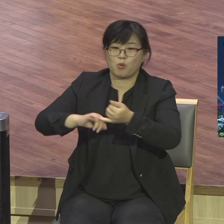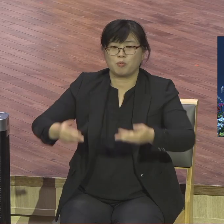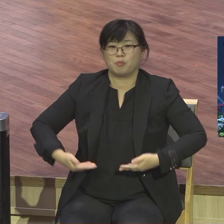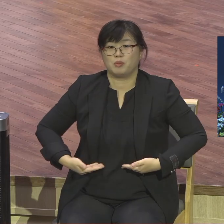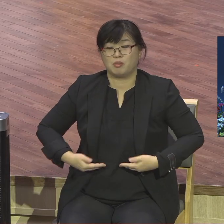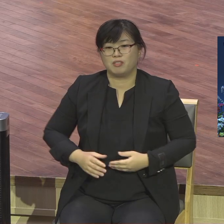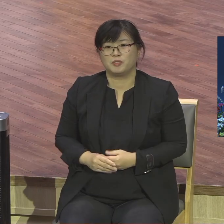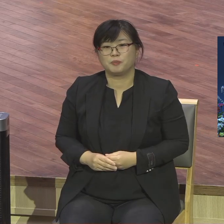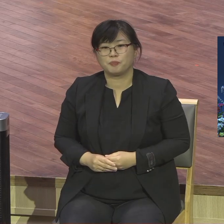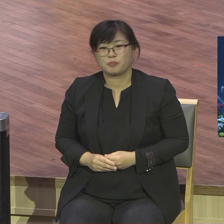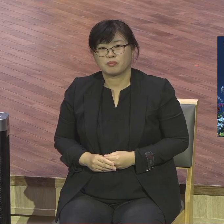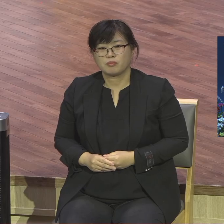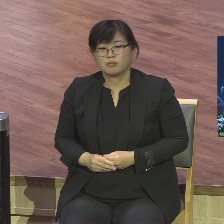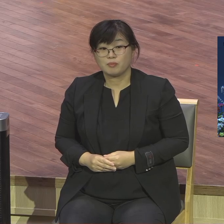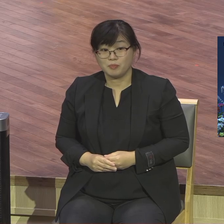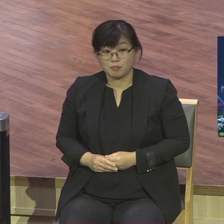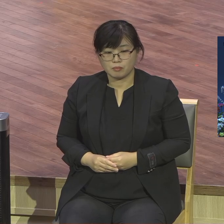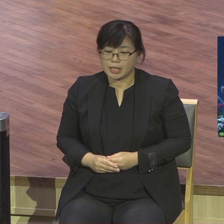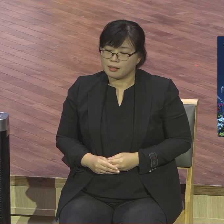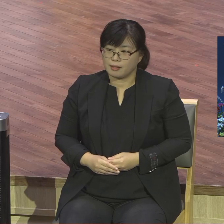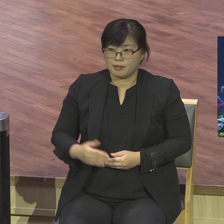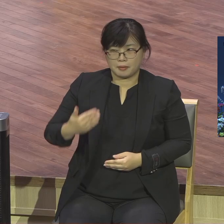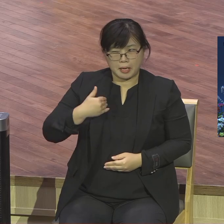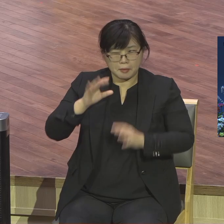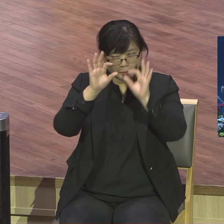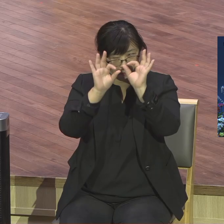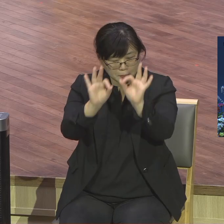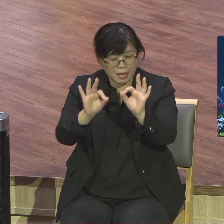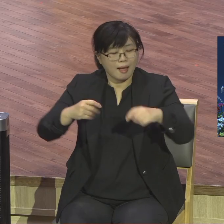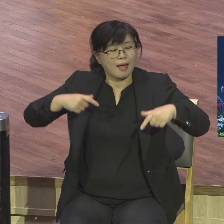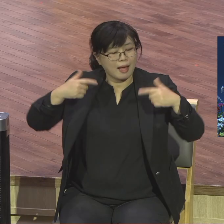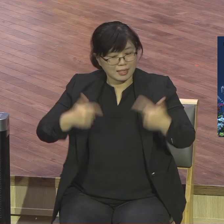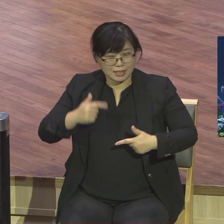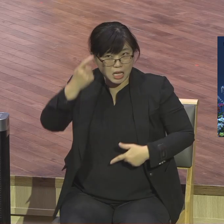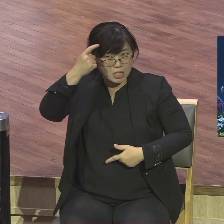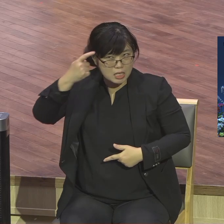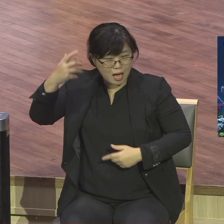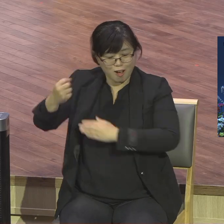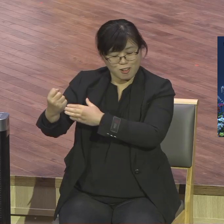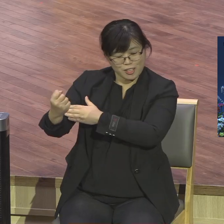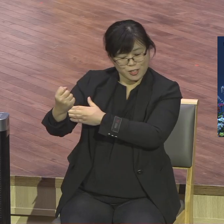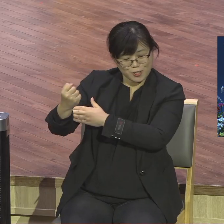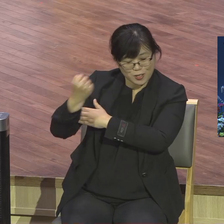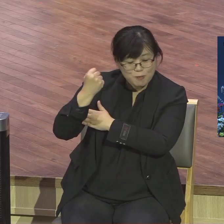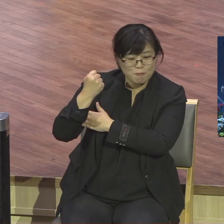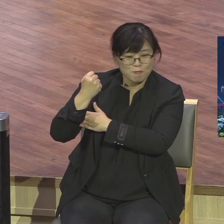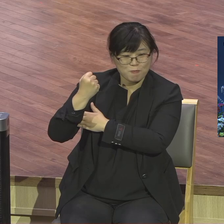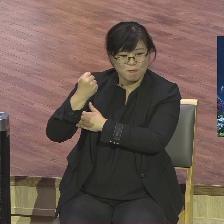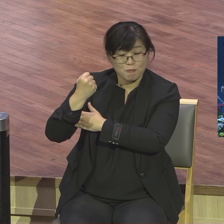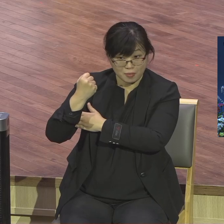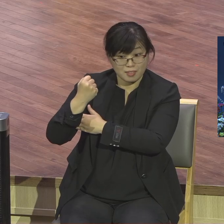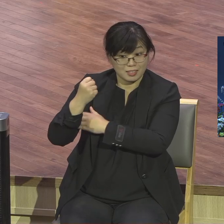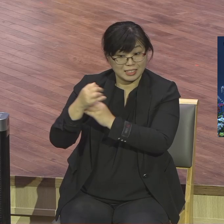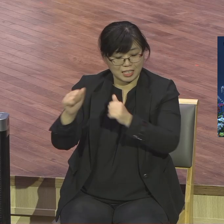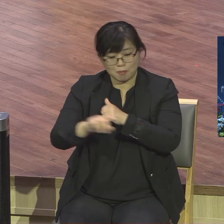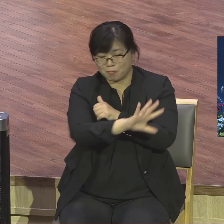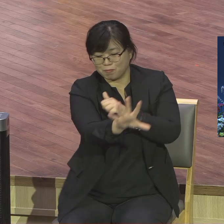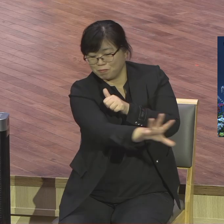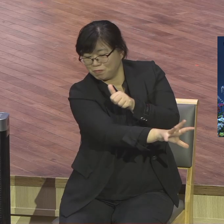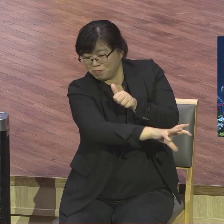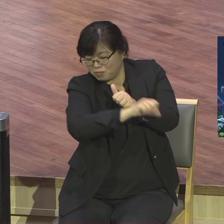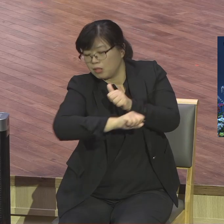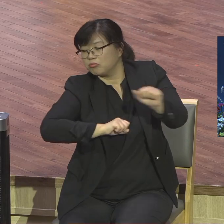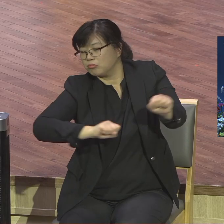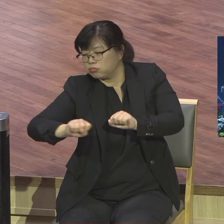통해서 교회의 영적 분위기가 바뀌었죠 영적 모먼트에 납니다 이런 사람들은 뭐라 그래요 그래서 절대 제자라고